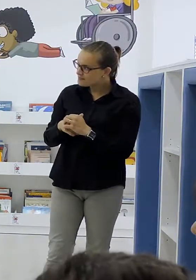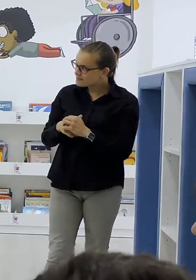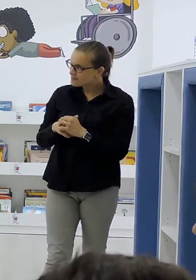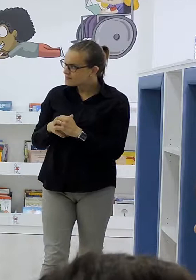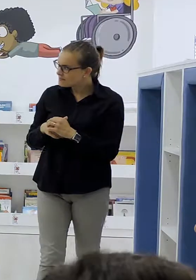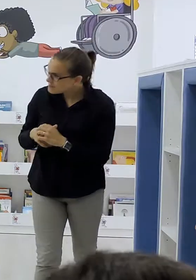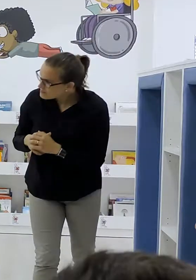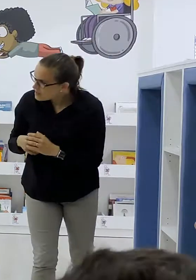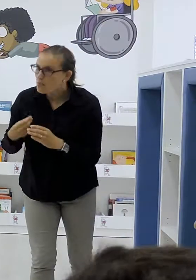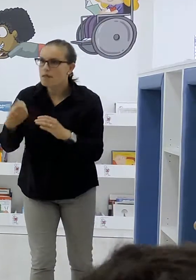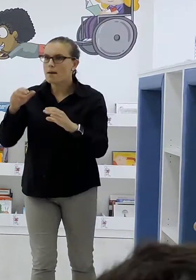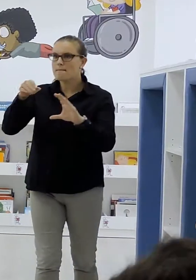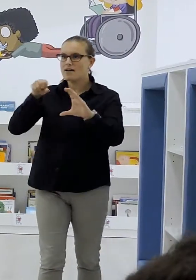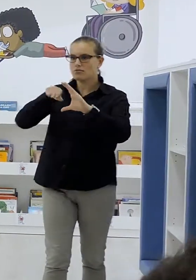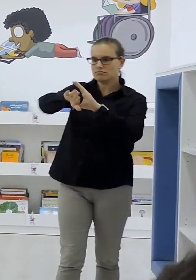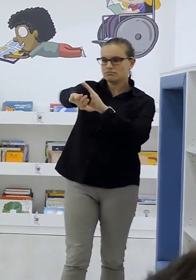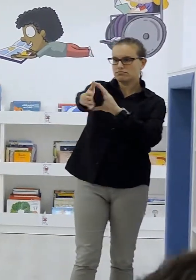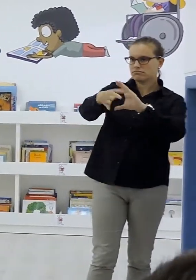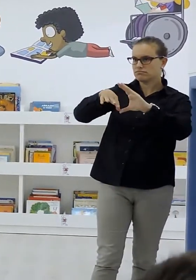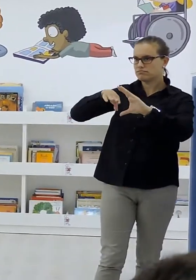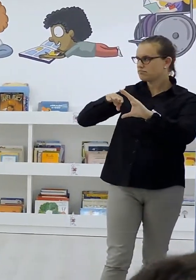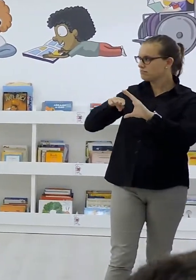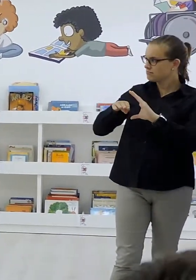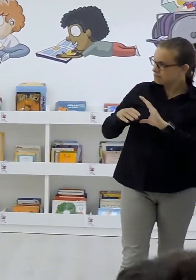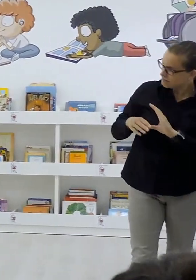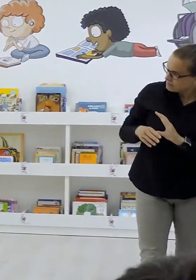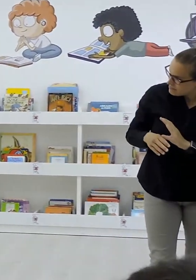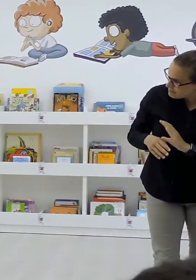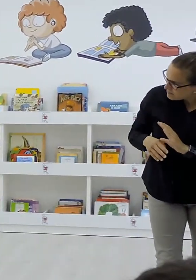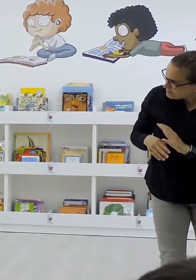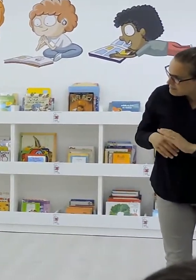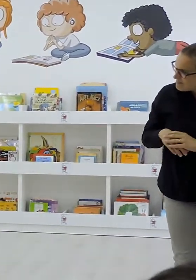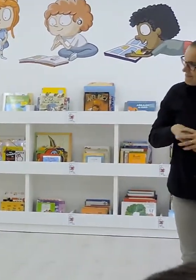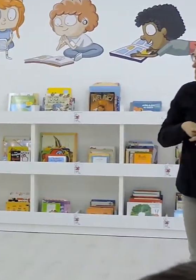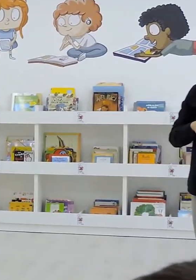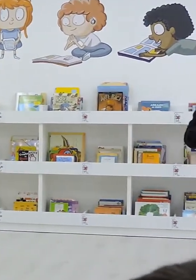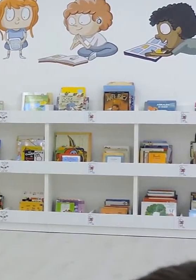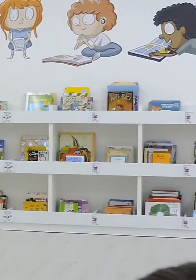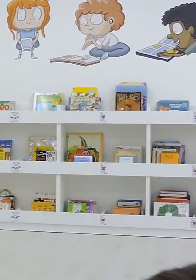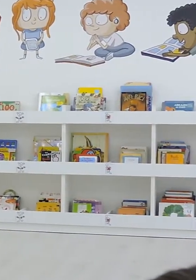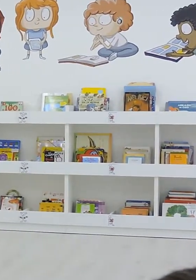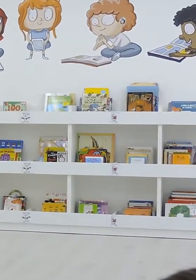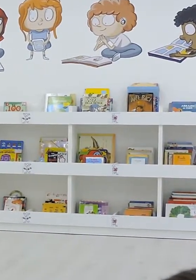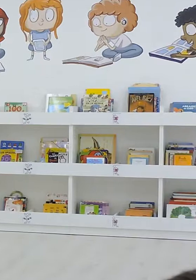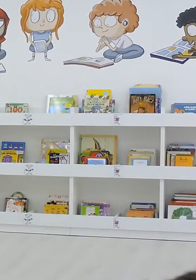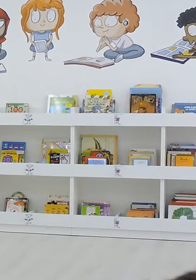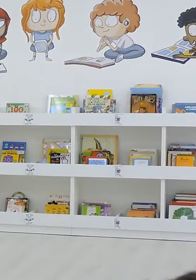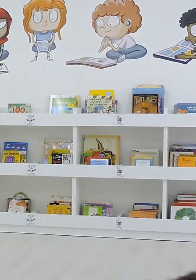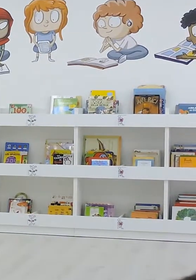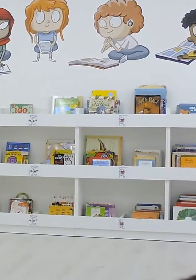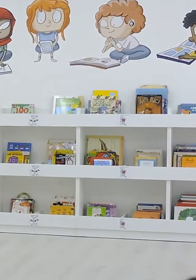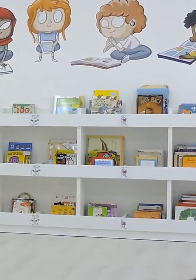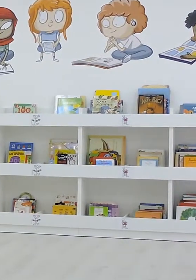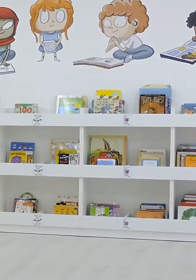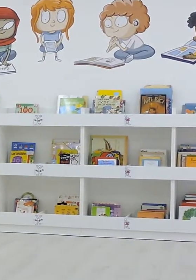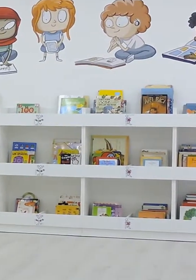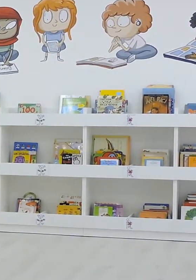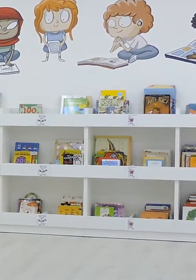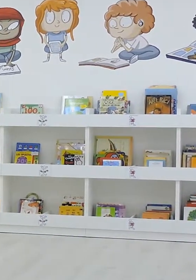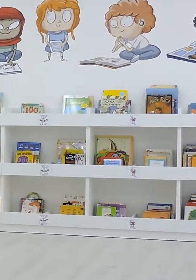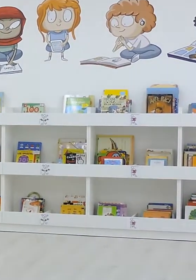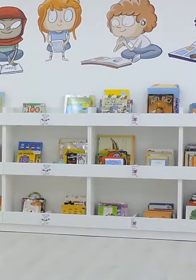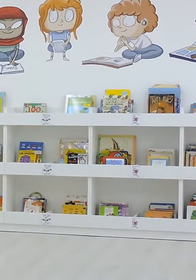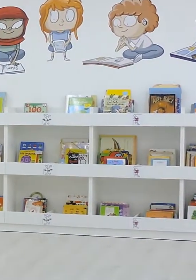Mete la caja, la mano por dentro de la caja, me la das aquí, nos saludamos amablemente. ¿Cómo te llamas? Carolina. Mira, te habrás dado